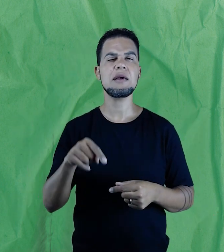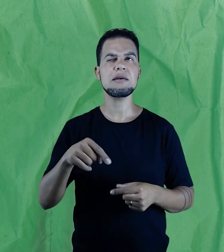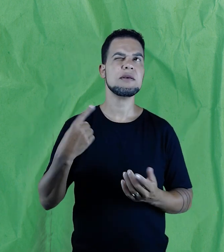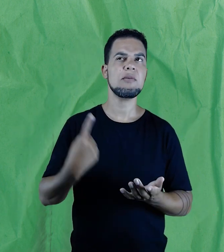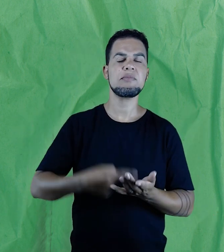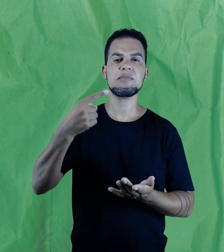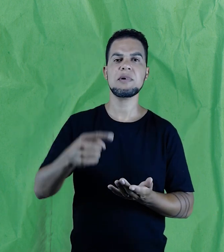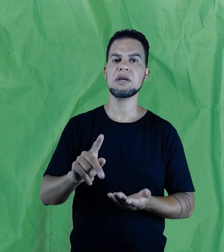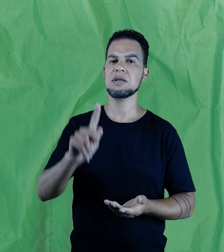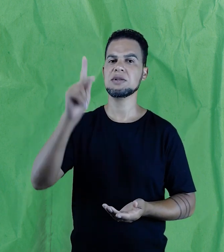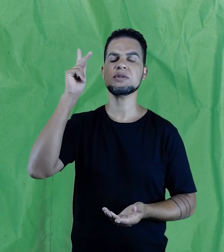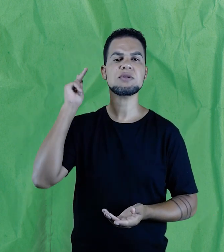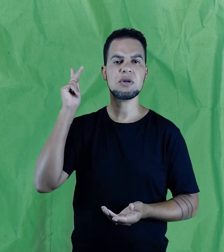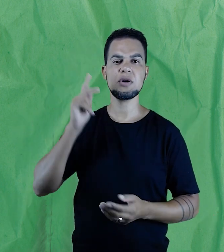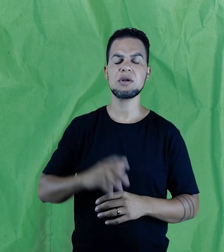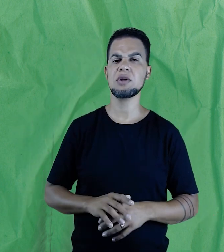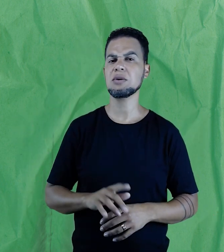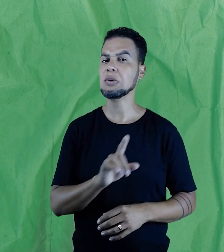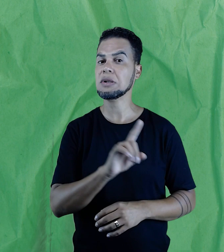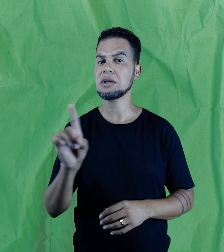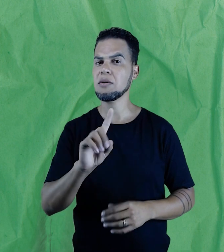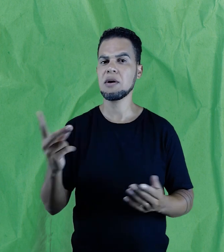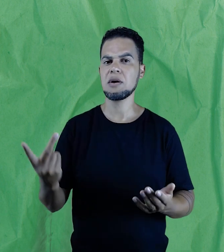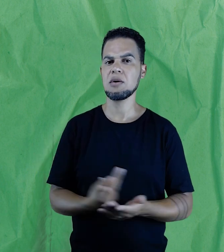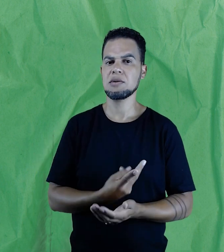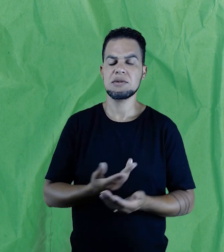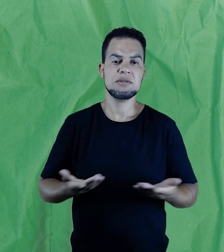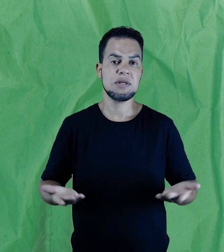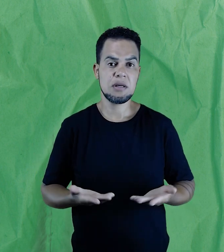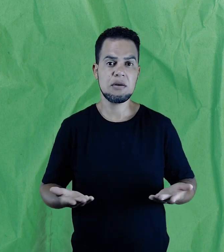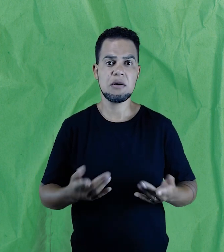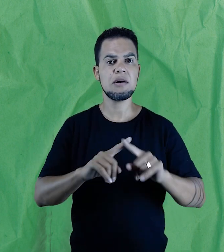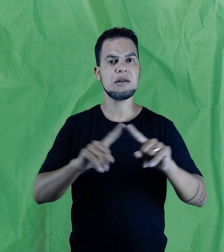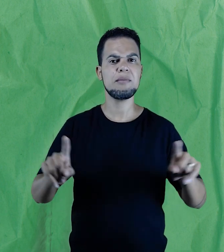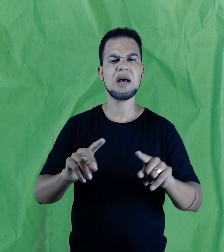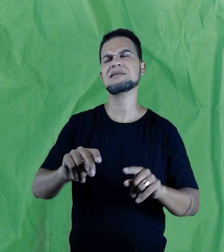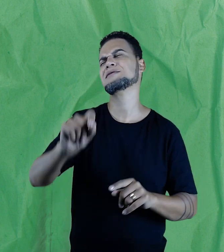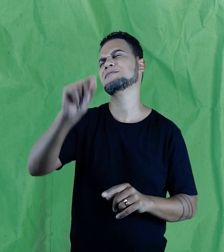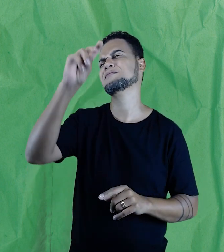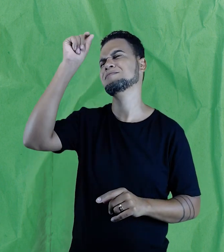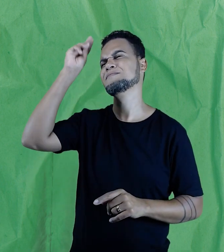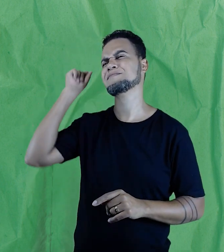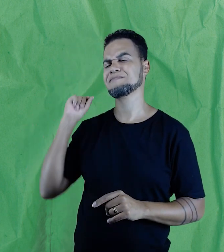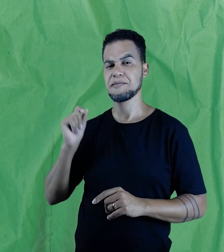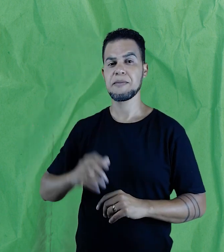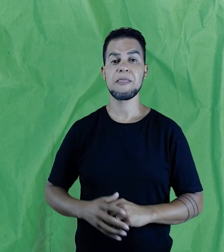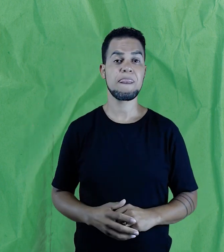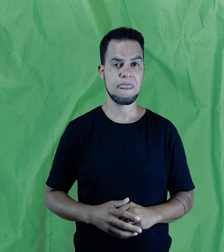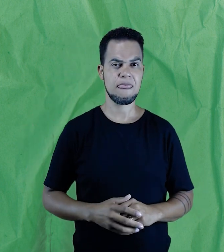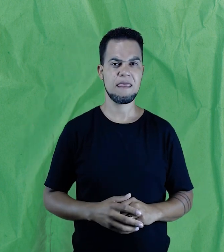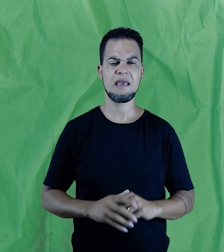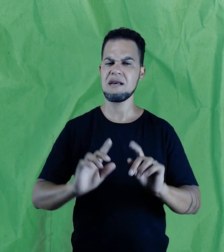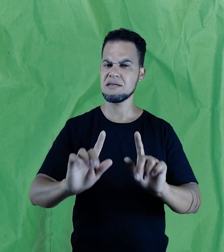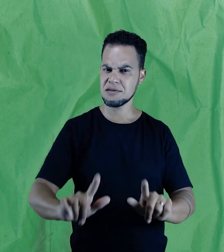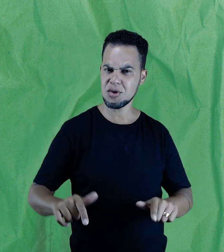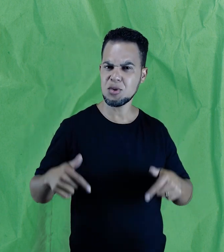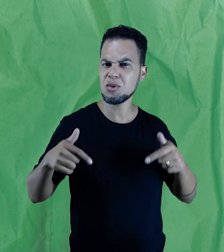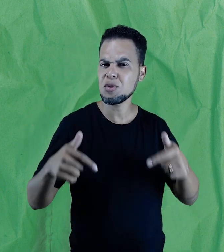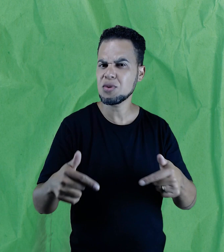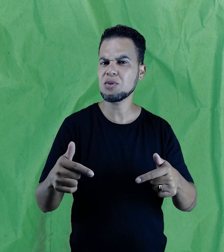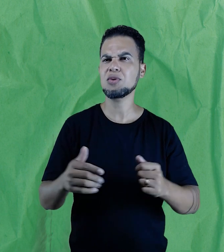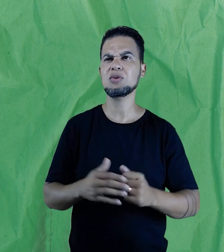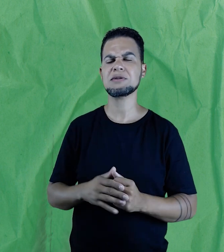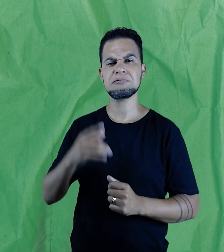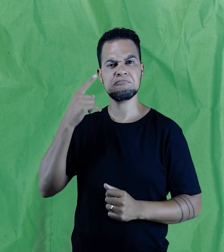fator histórico que não ocorre desde agora, mas desde muito tempo atrás. Essa luta,